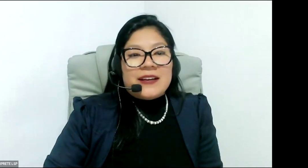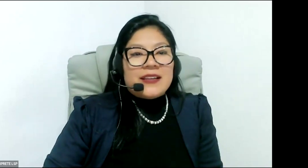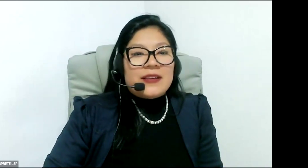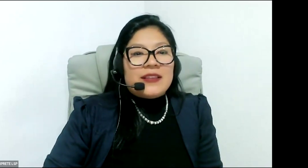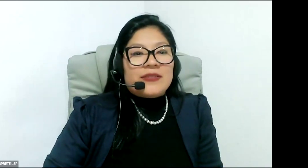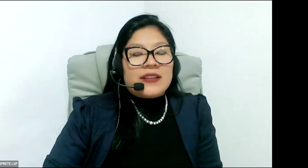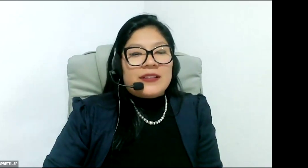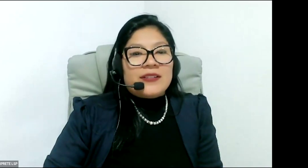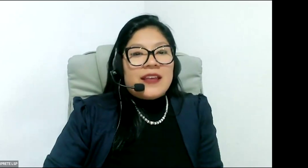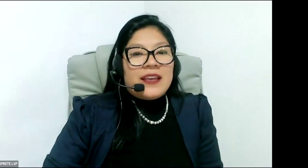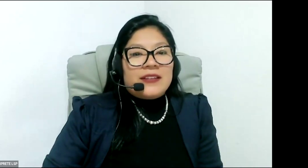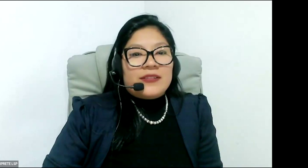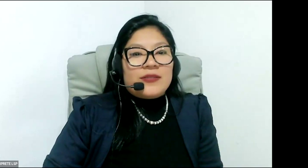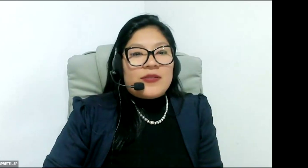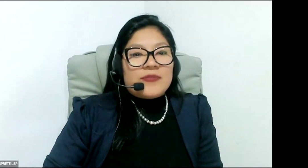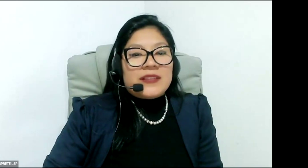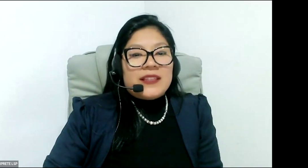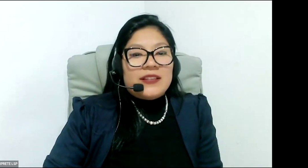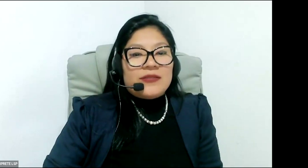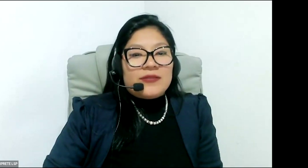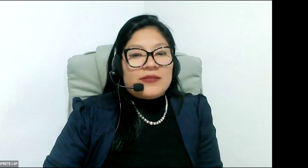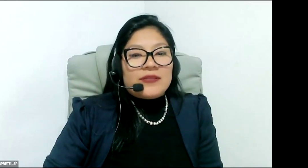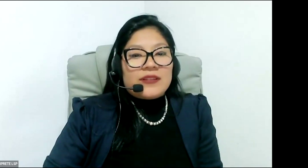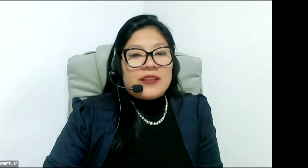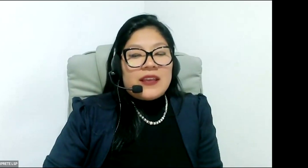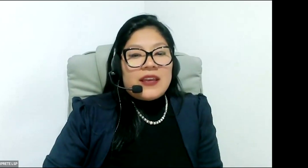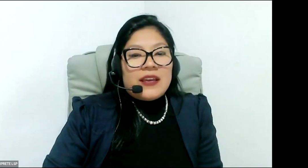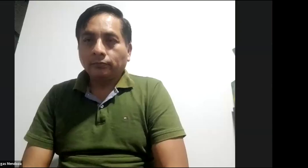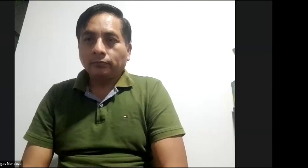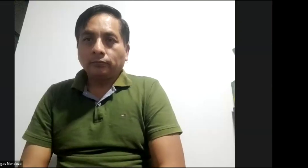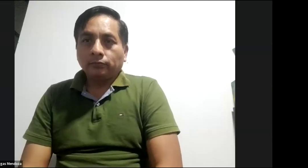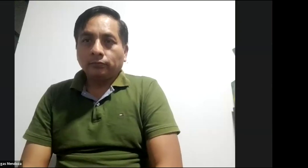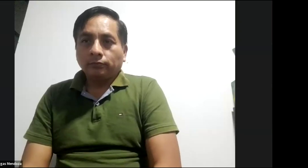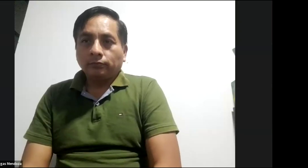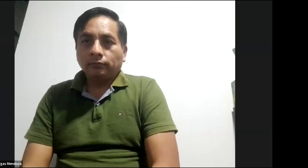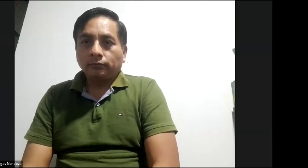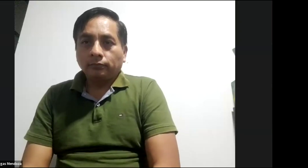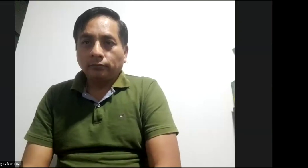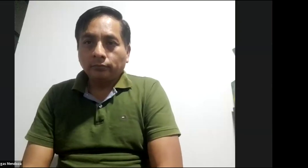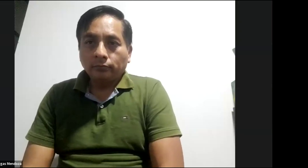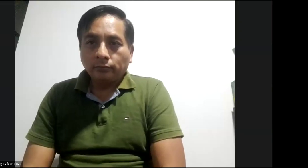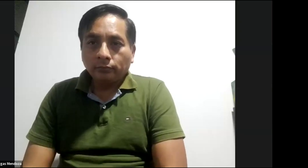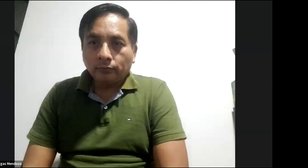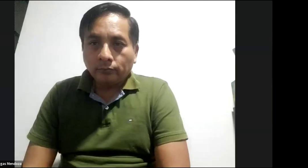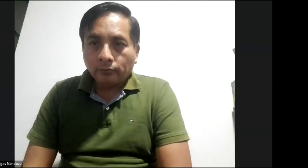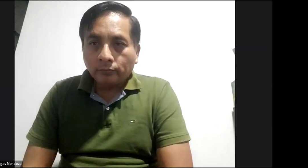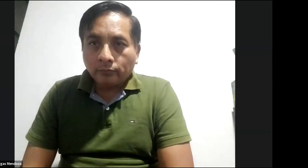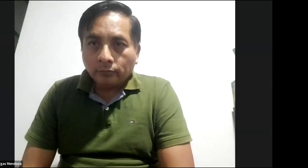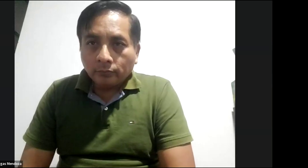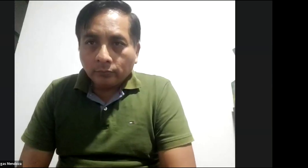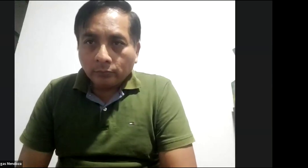Ay Dios santo estoy con mis deditos Ajá